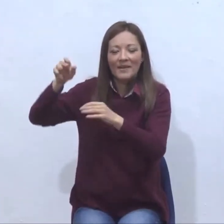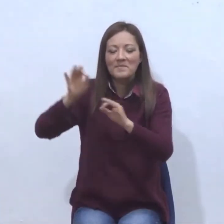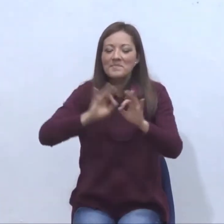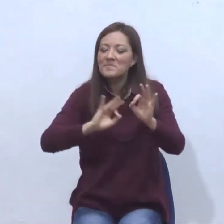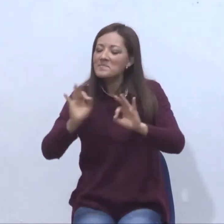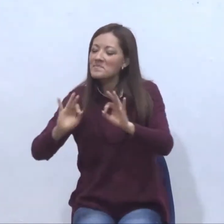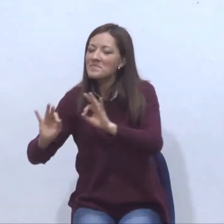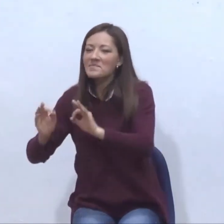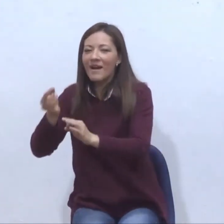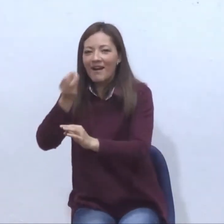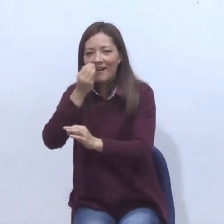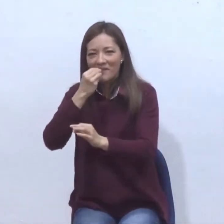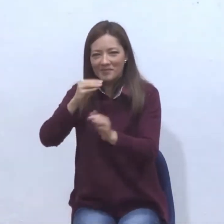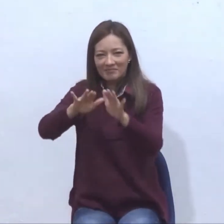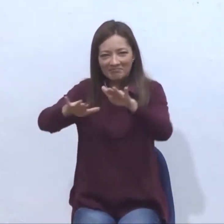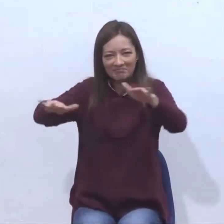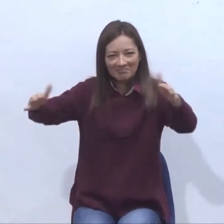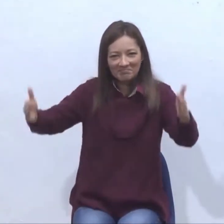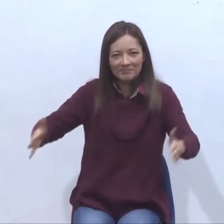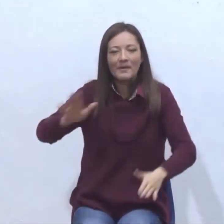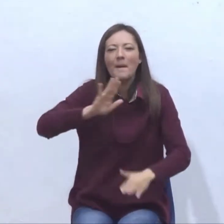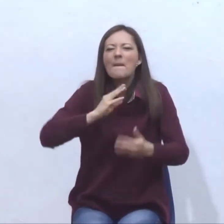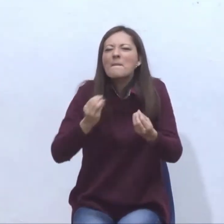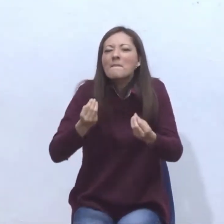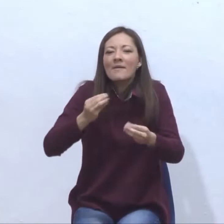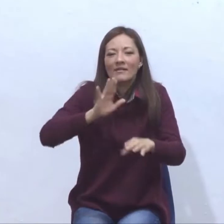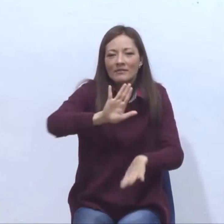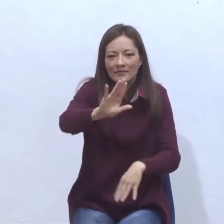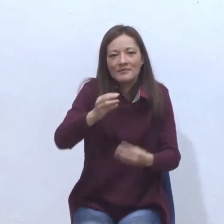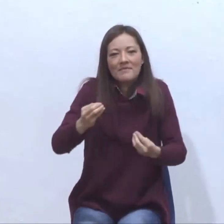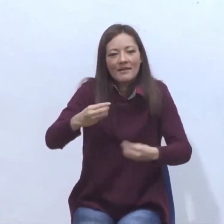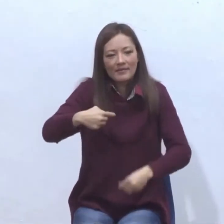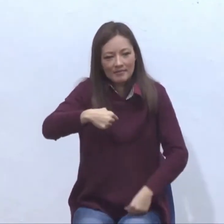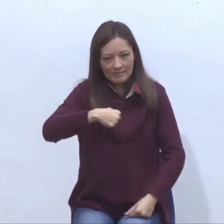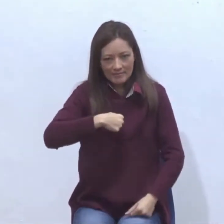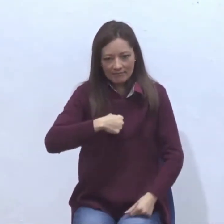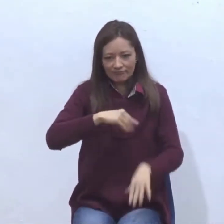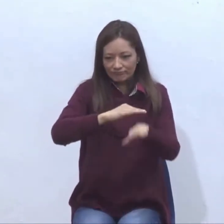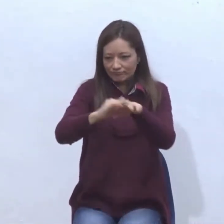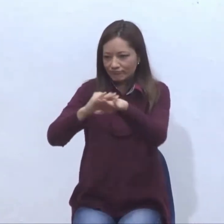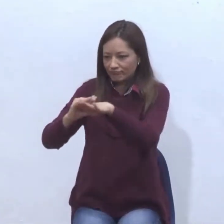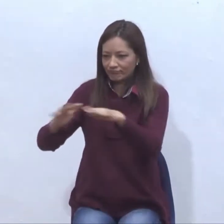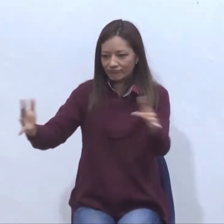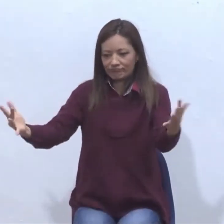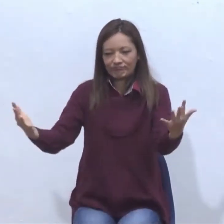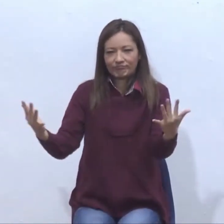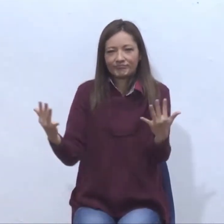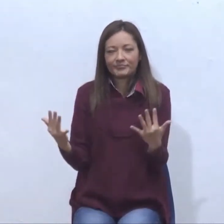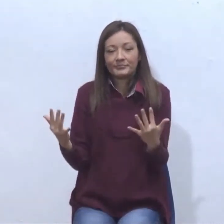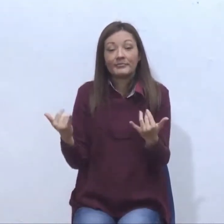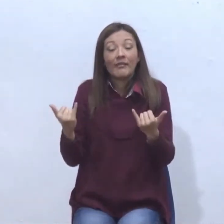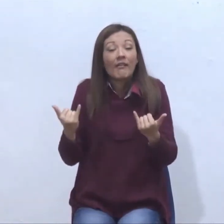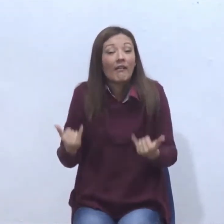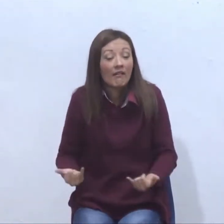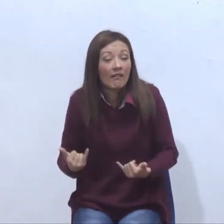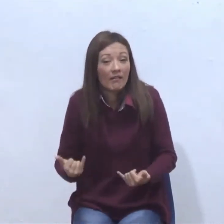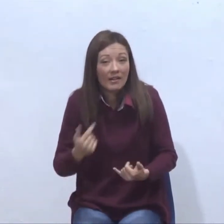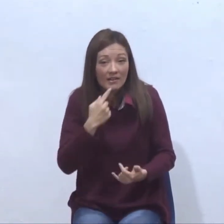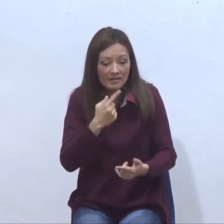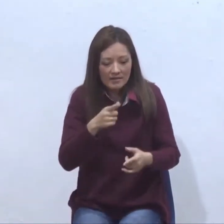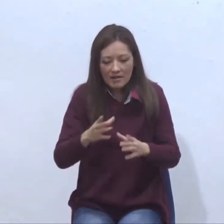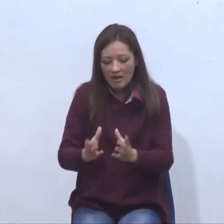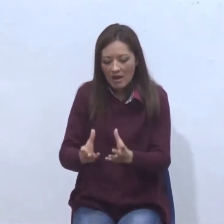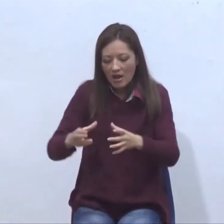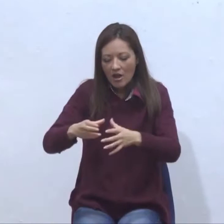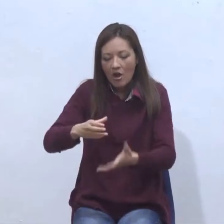preparado el banquete, ha aderezado la mesa para usted y para mí. Ahora dice que la copa